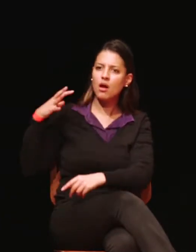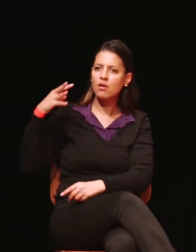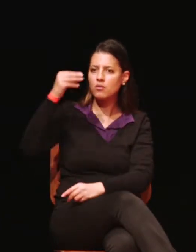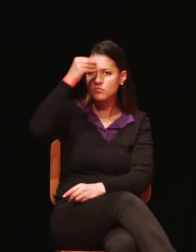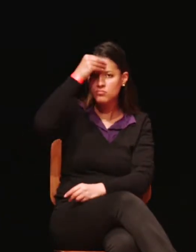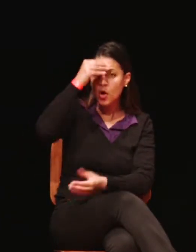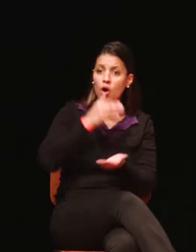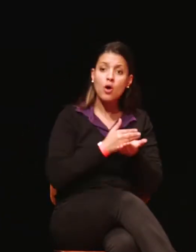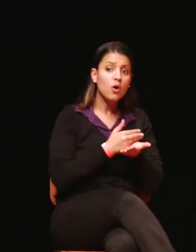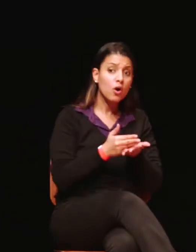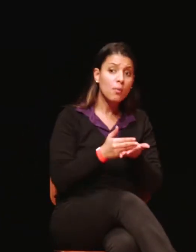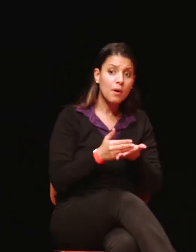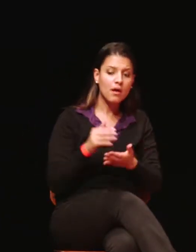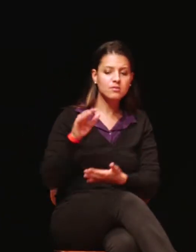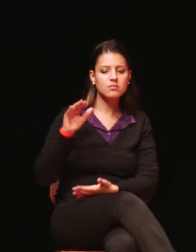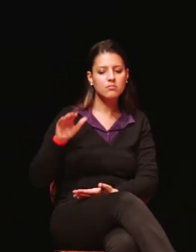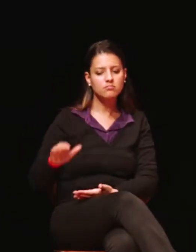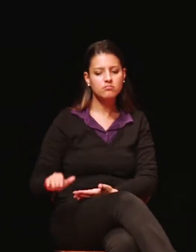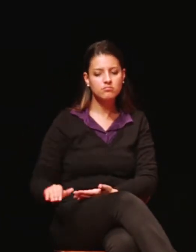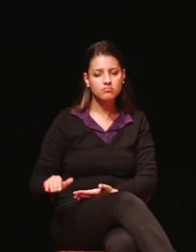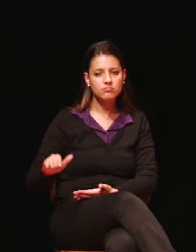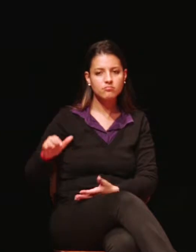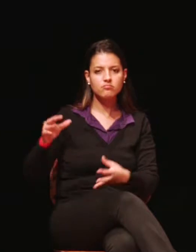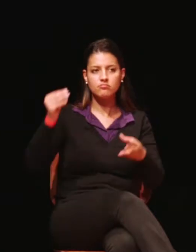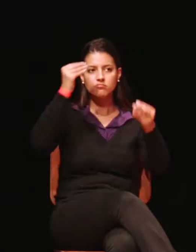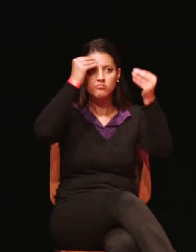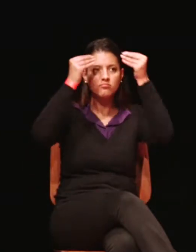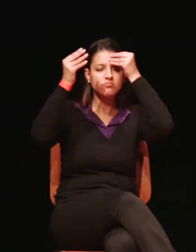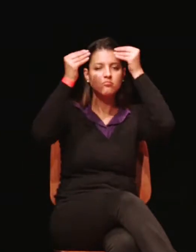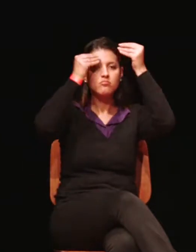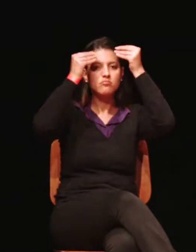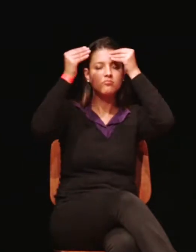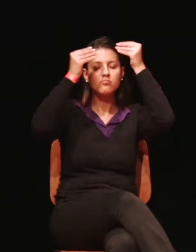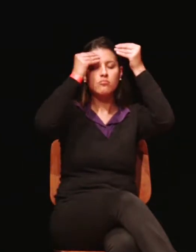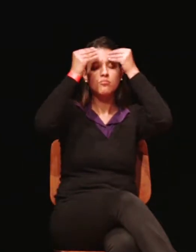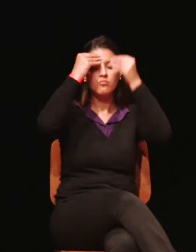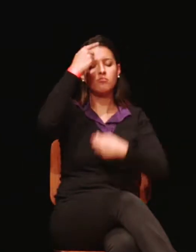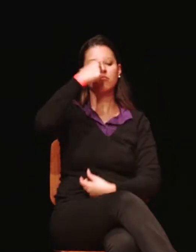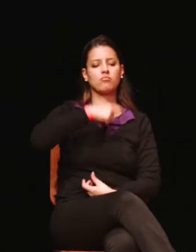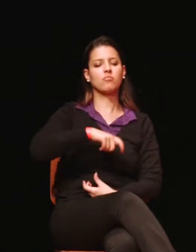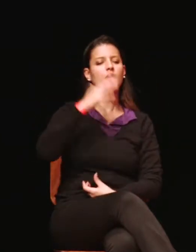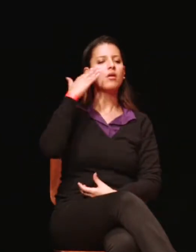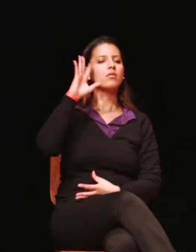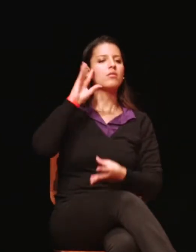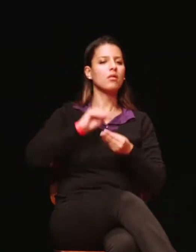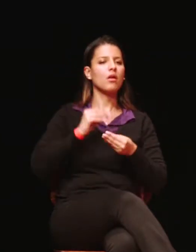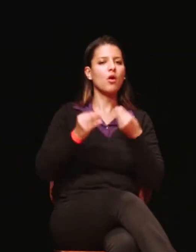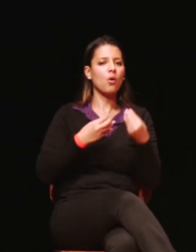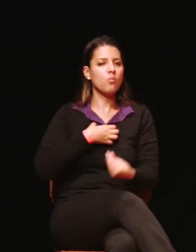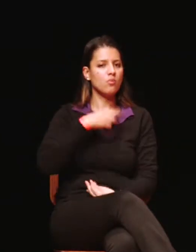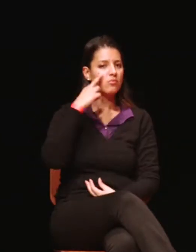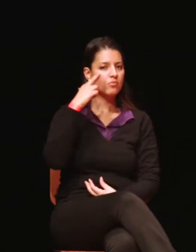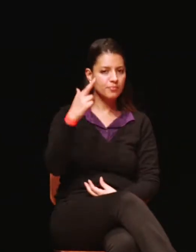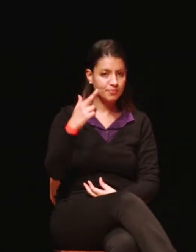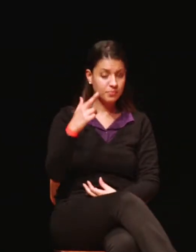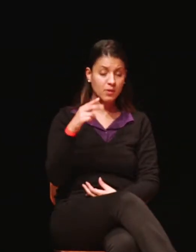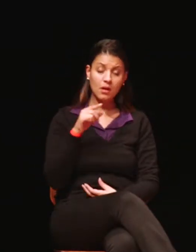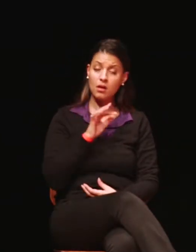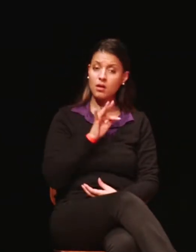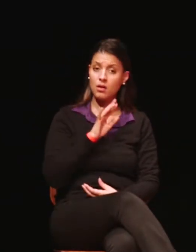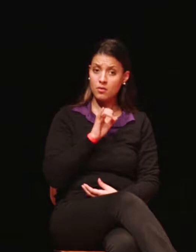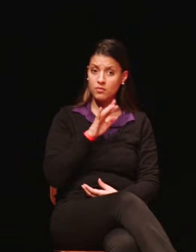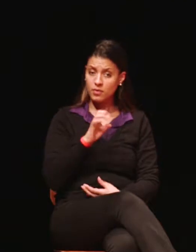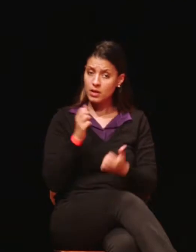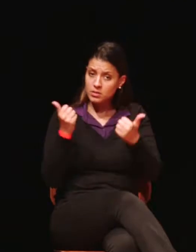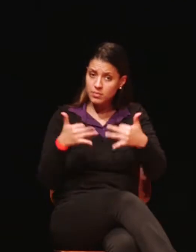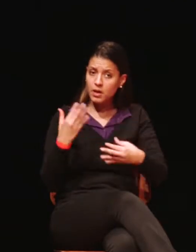infância e que vão moldando a visão de mundo senhorial. Freire, magistralmente, mapeia essas transformações